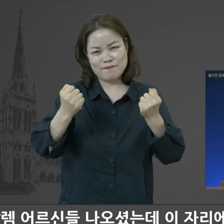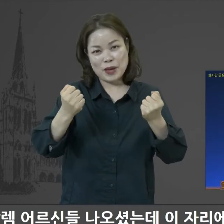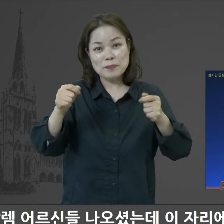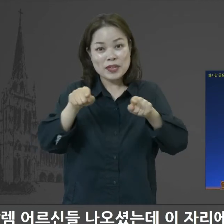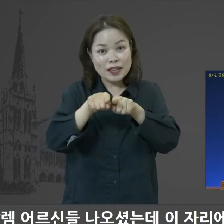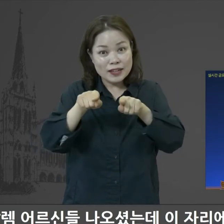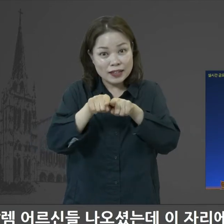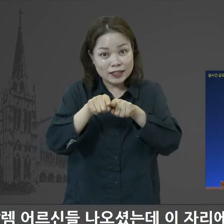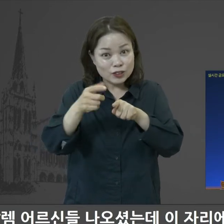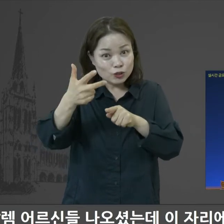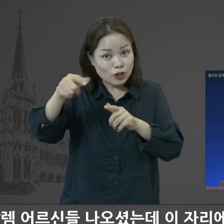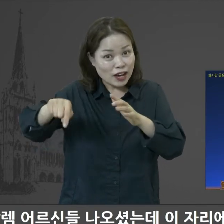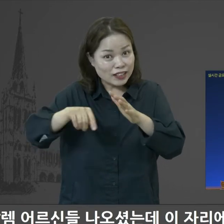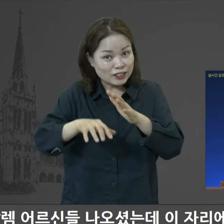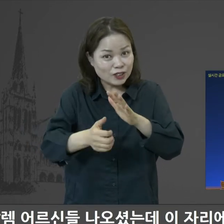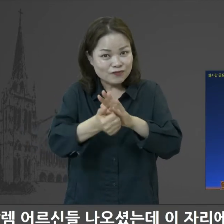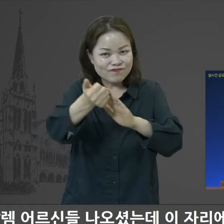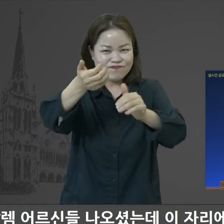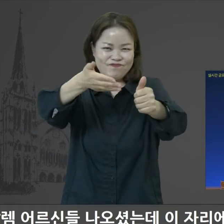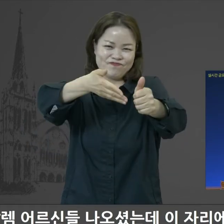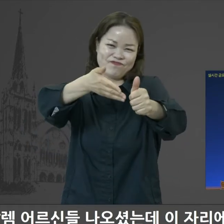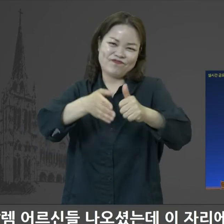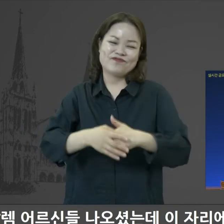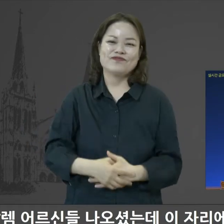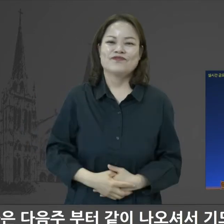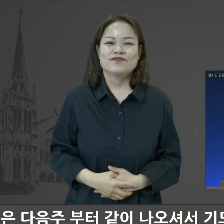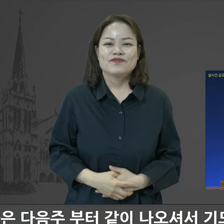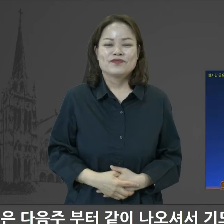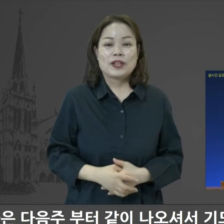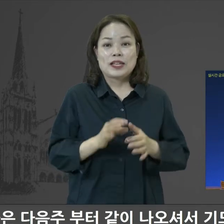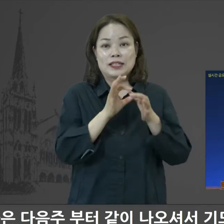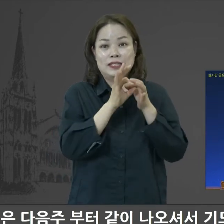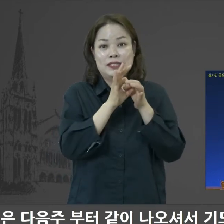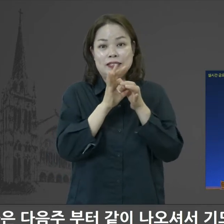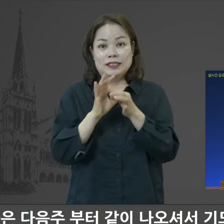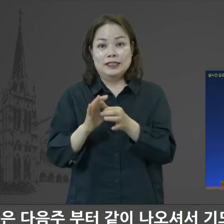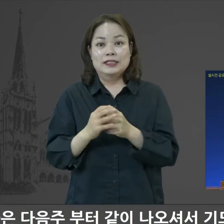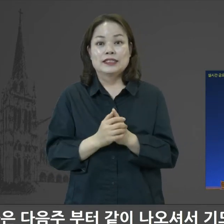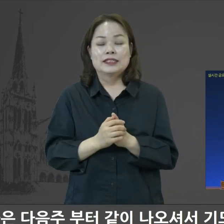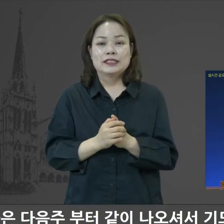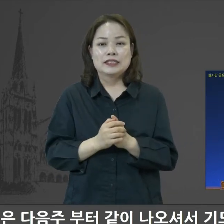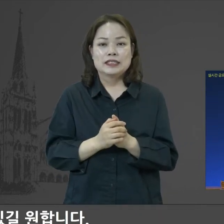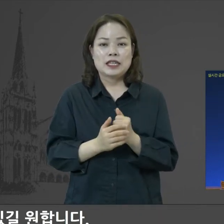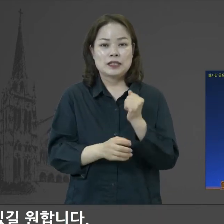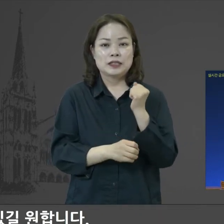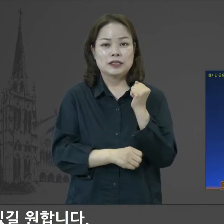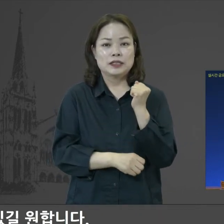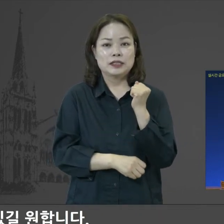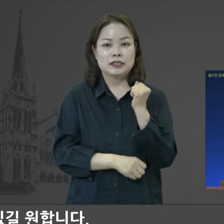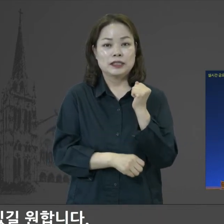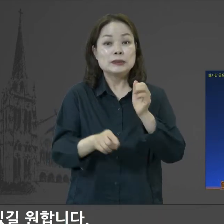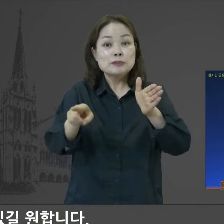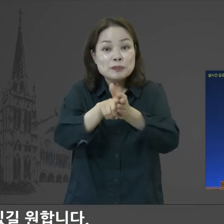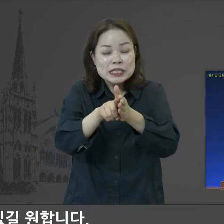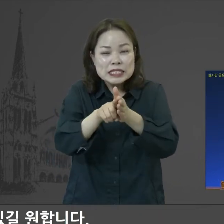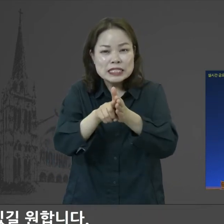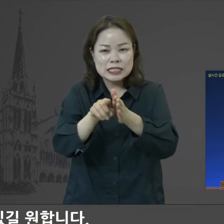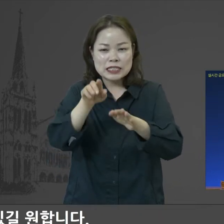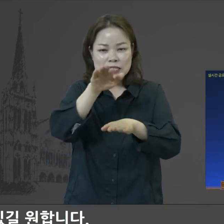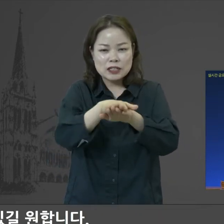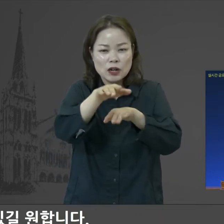있기를 주 안에서 소망합니다. 자, 계속 밑거름 기도에 저에게 주어진